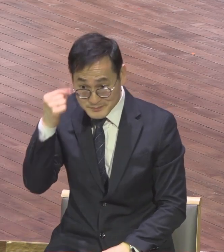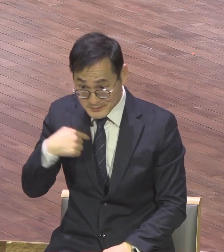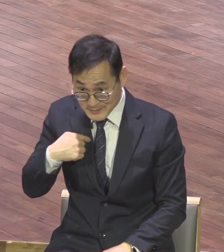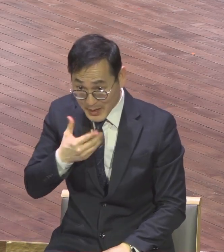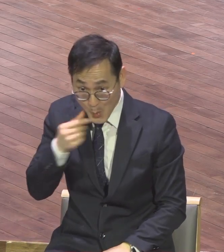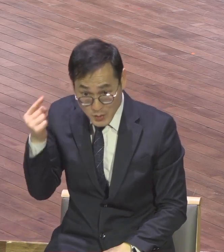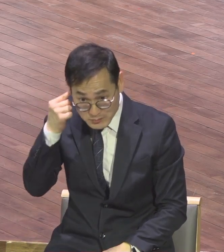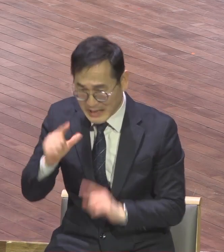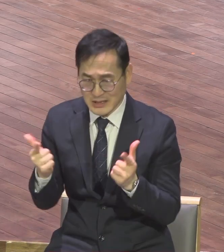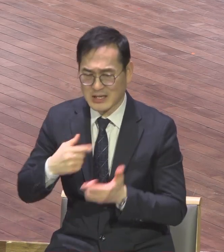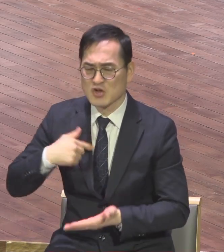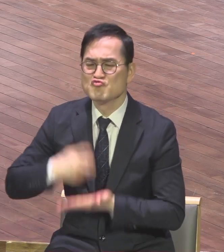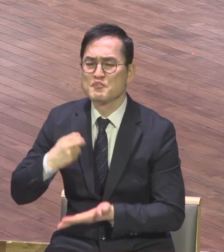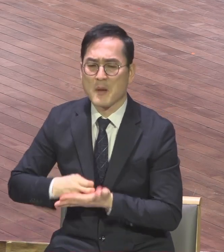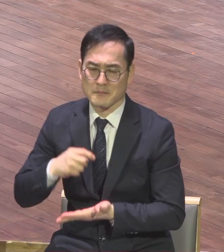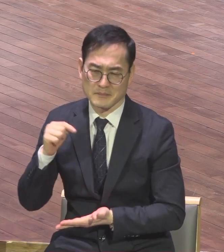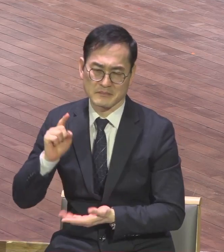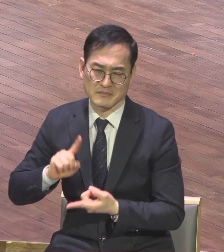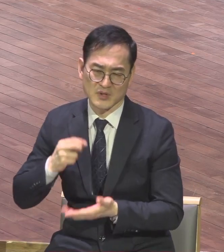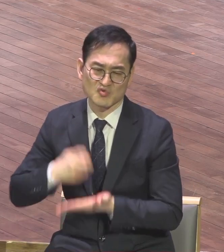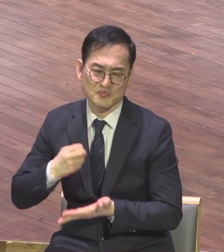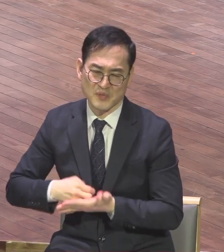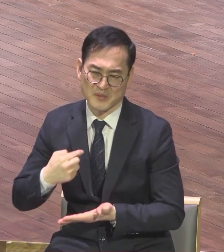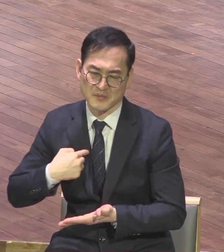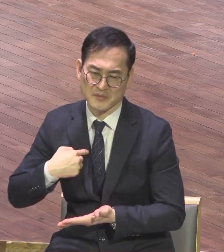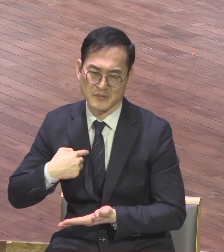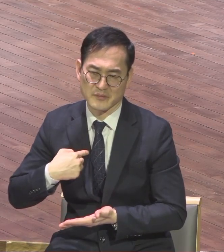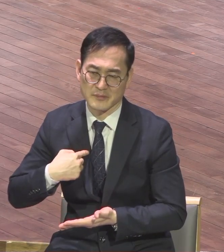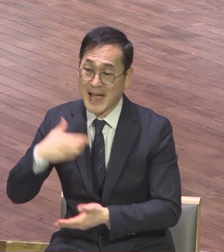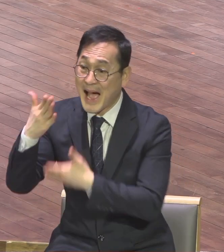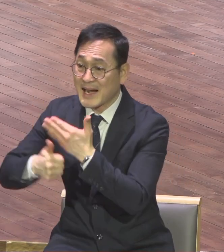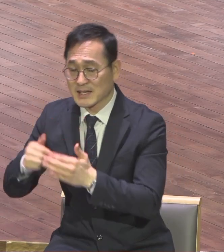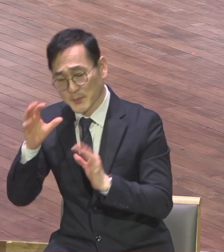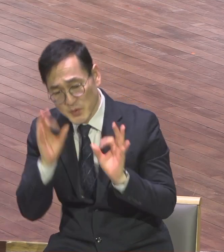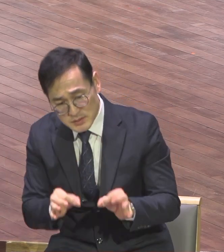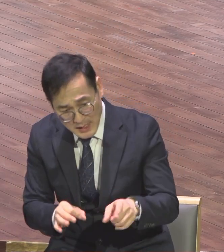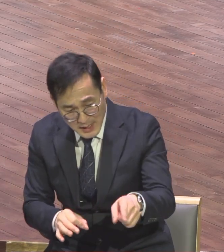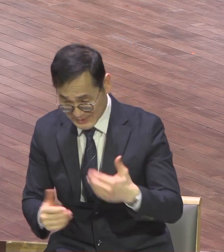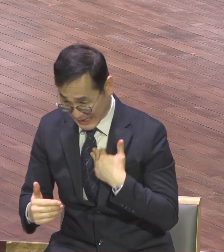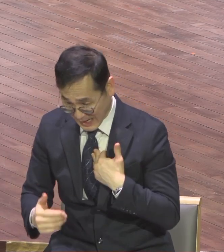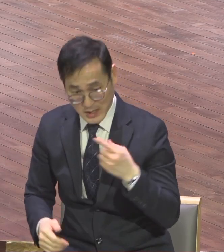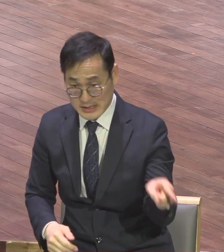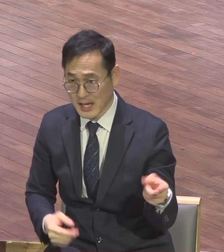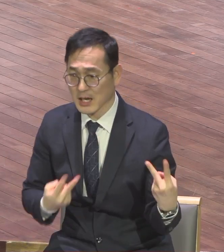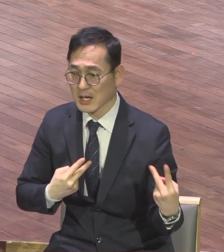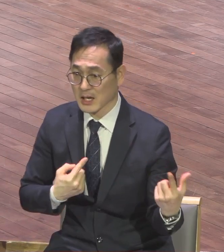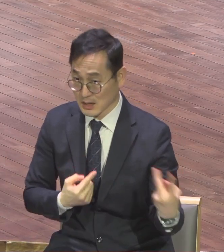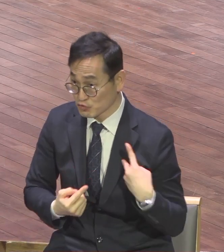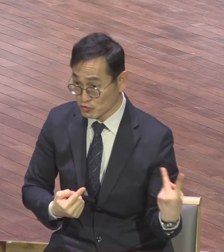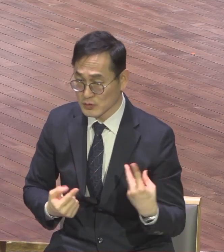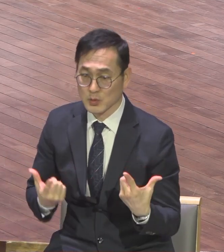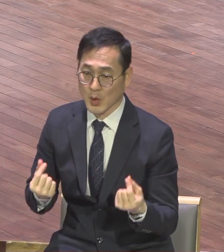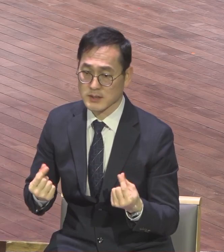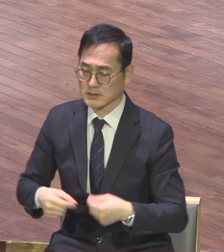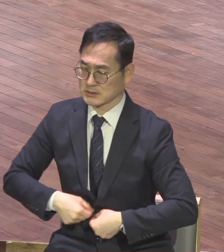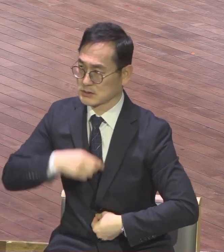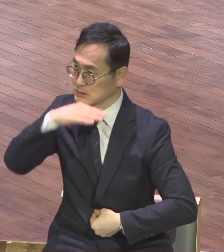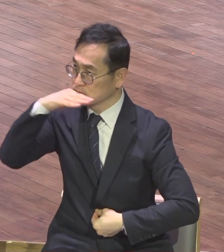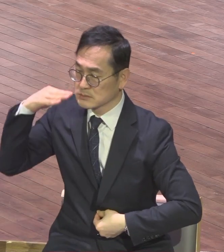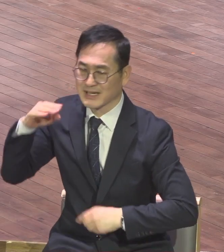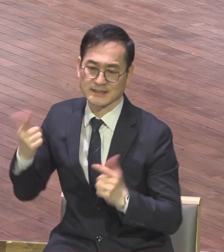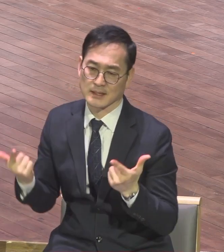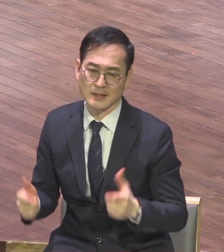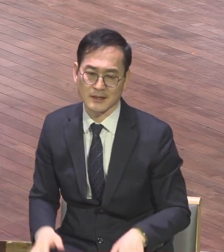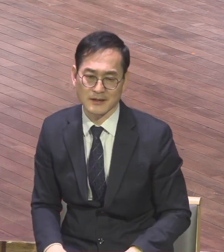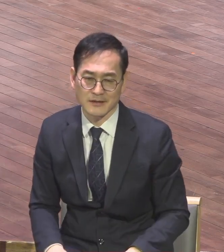율법이었습니다. 하나님께는 어떤 행위도 의가 될 수가 없습니다. 어떤 삶도 의로울 수